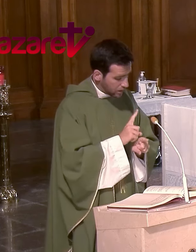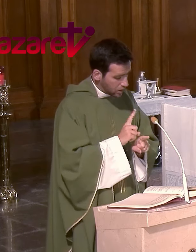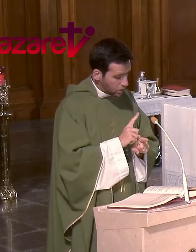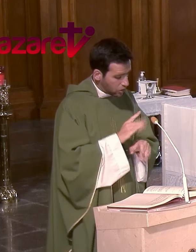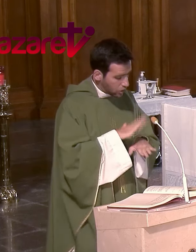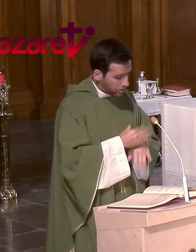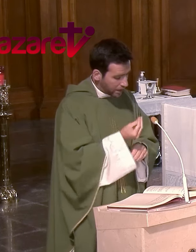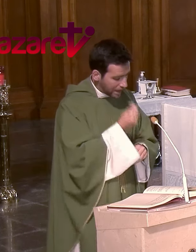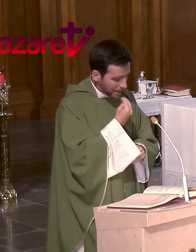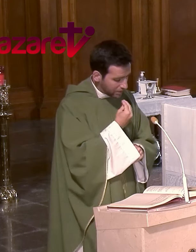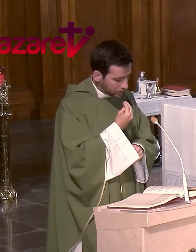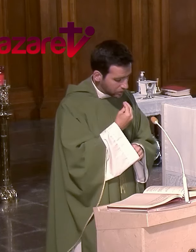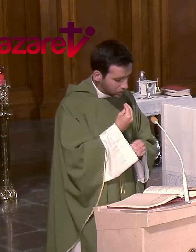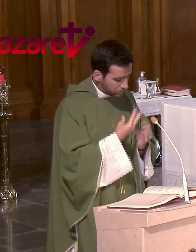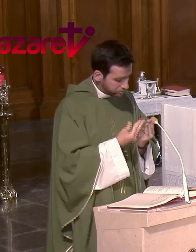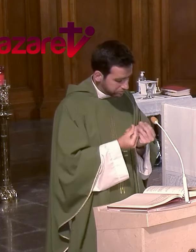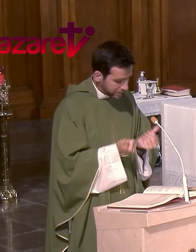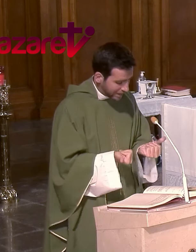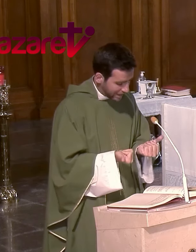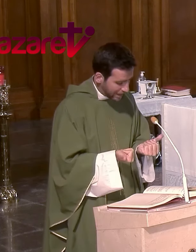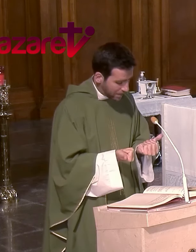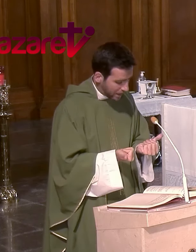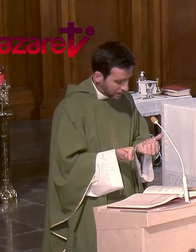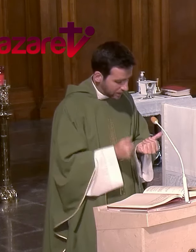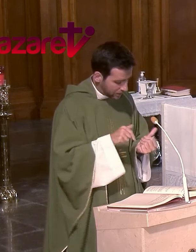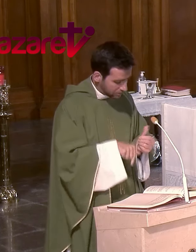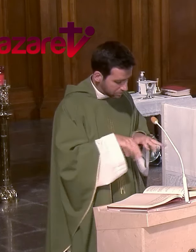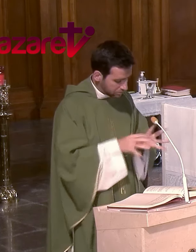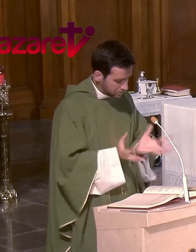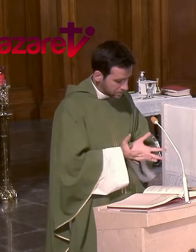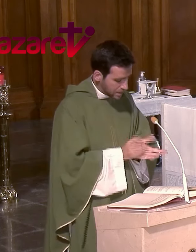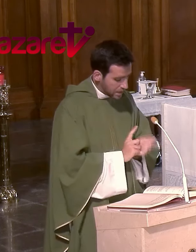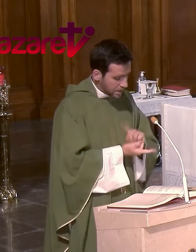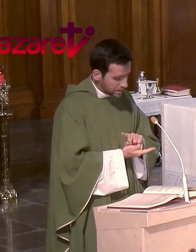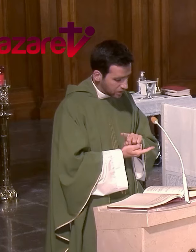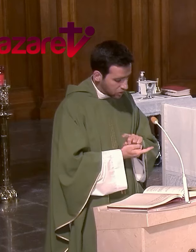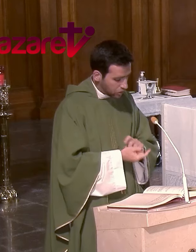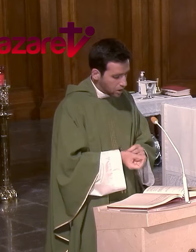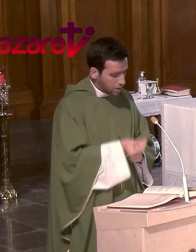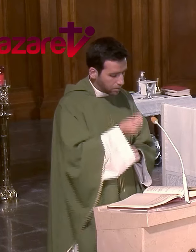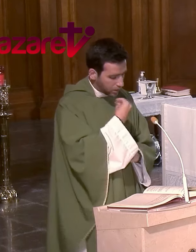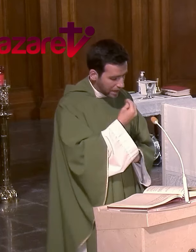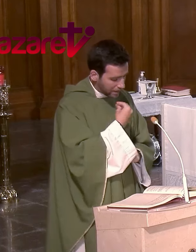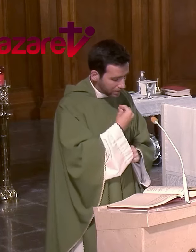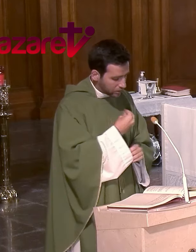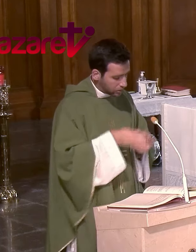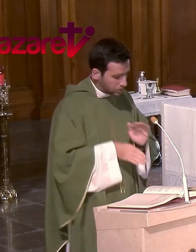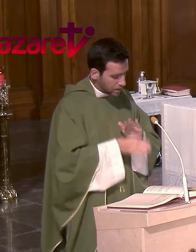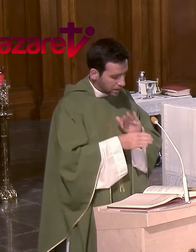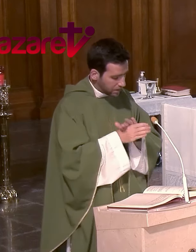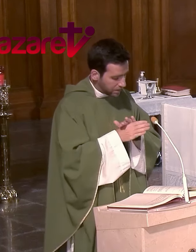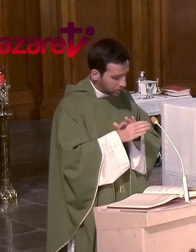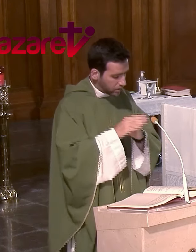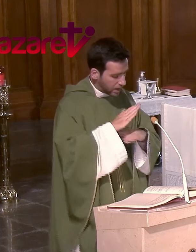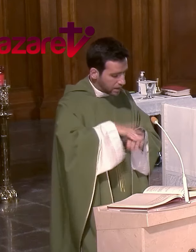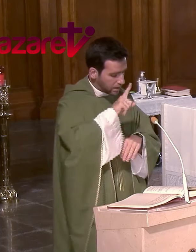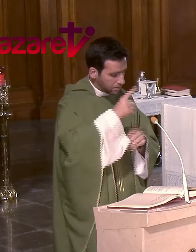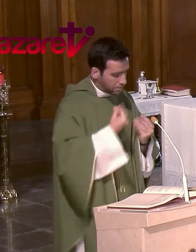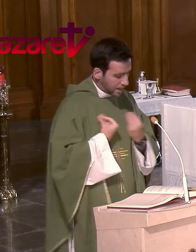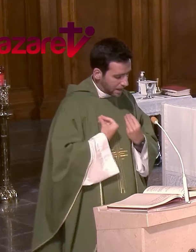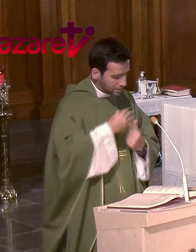Trabajad no por el alimento que perece, sino por el alimento que